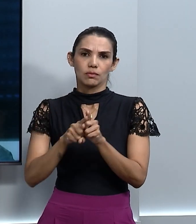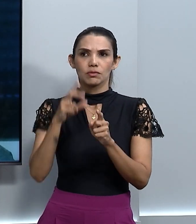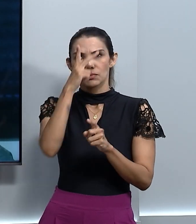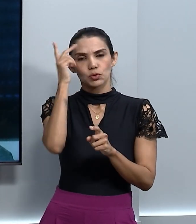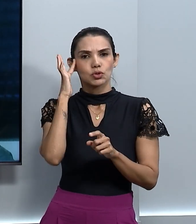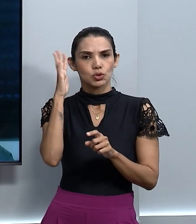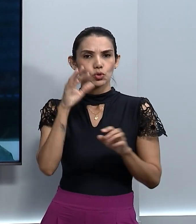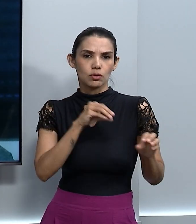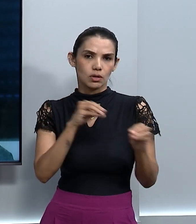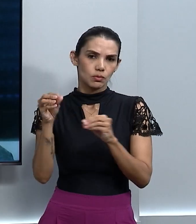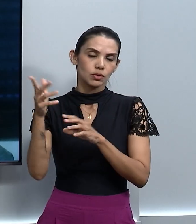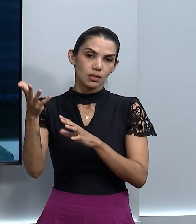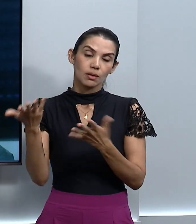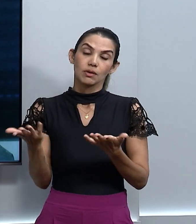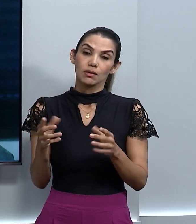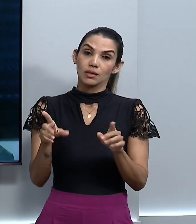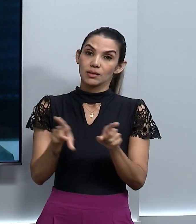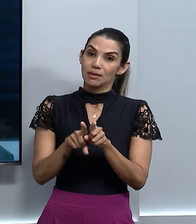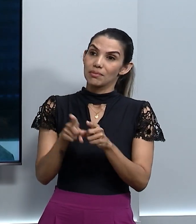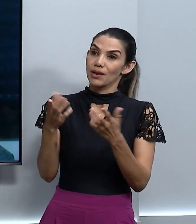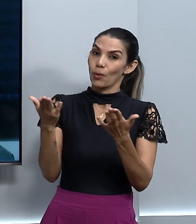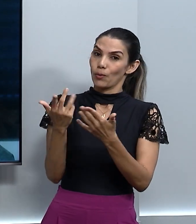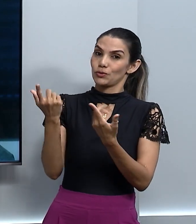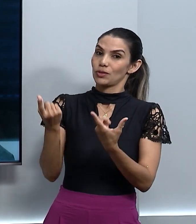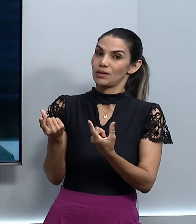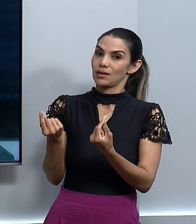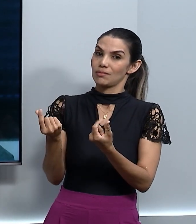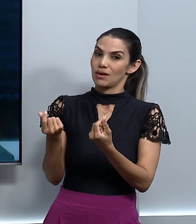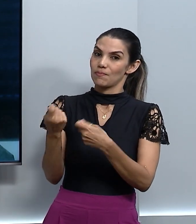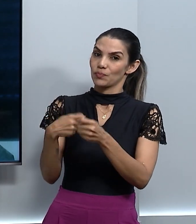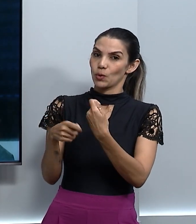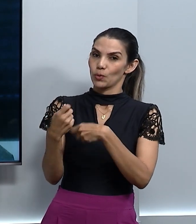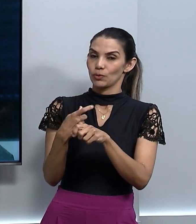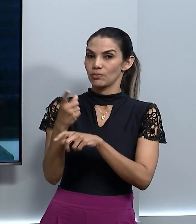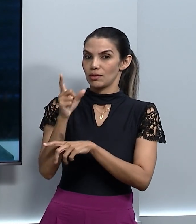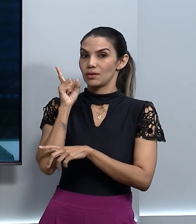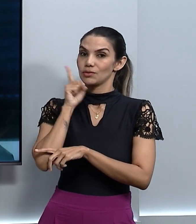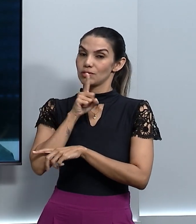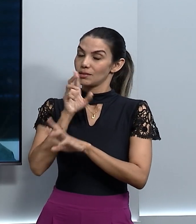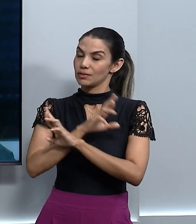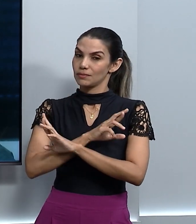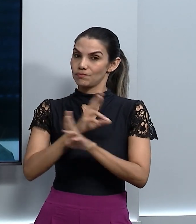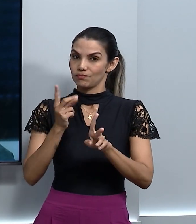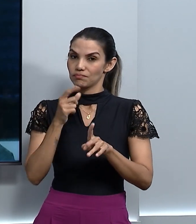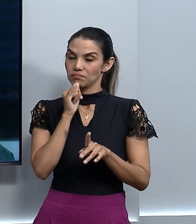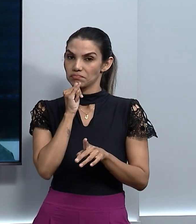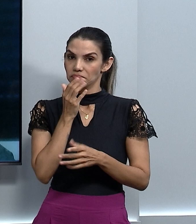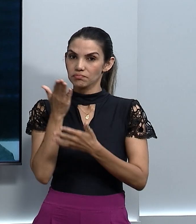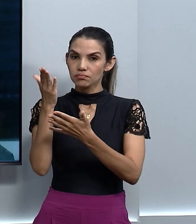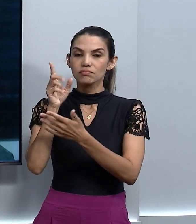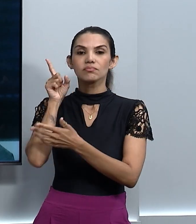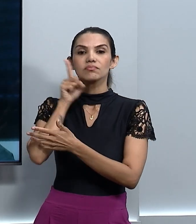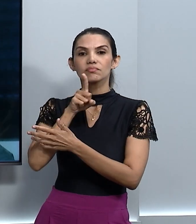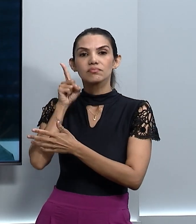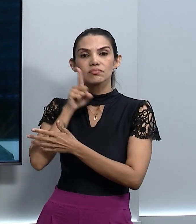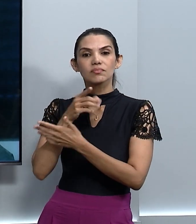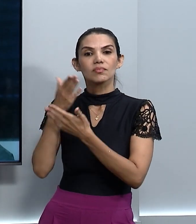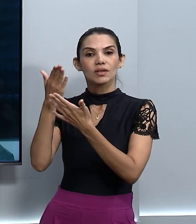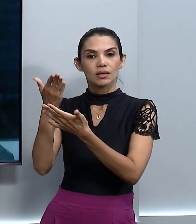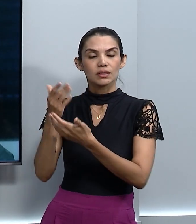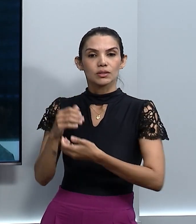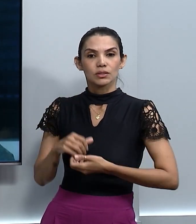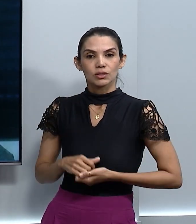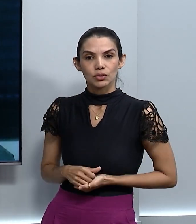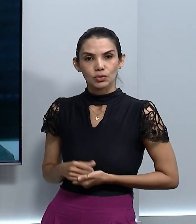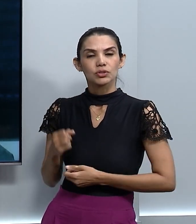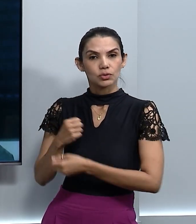a própria situação econômica dos Estados Unidos. A gente tem observado, por exemplo, ao longo aí